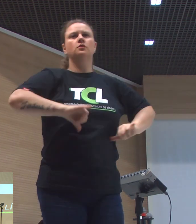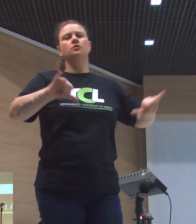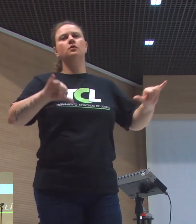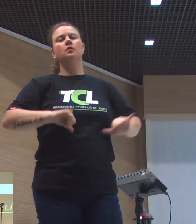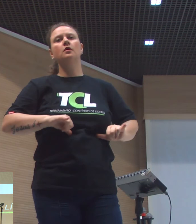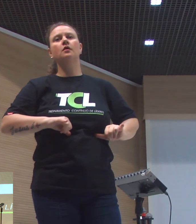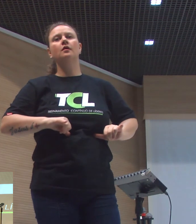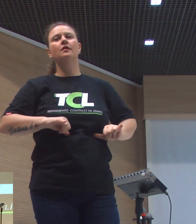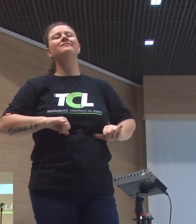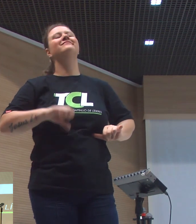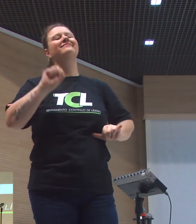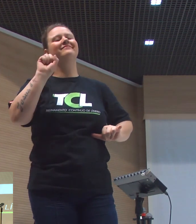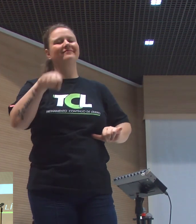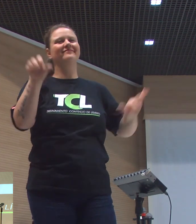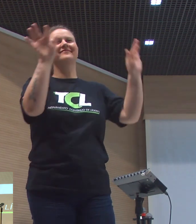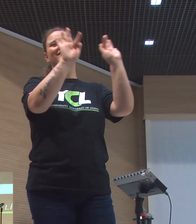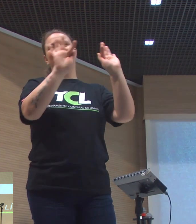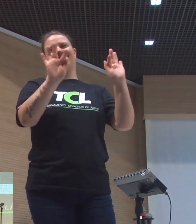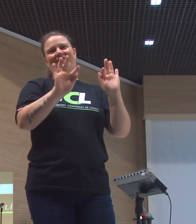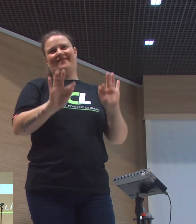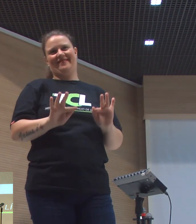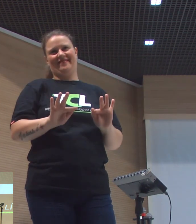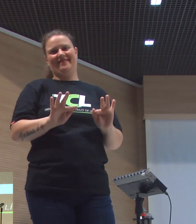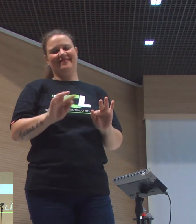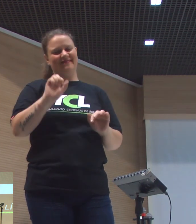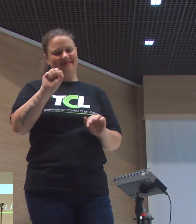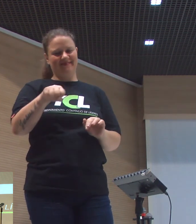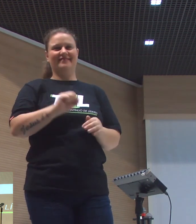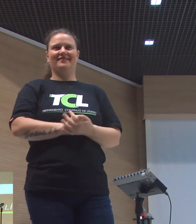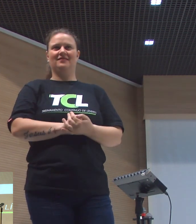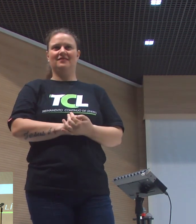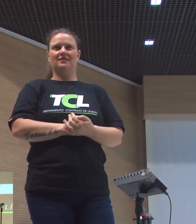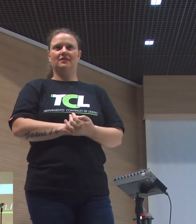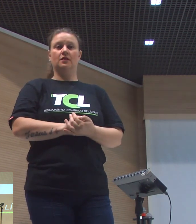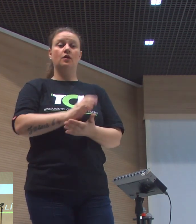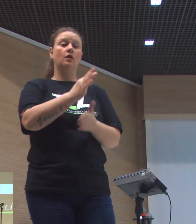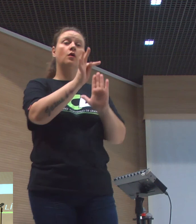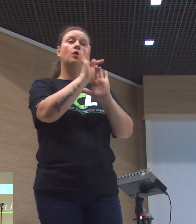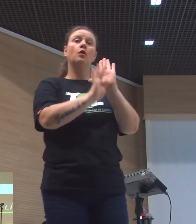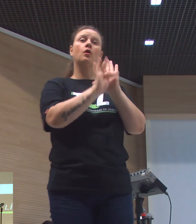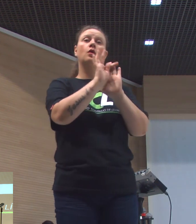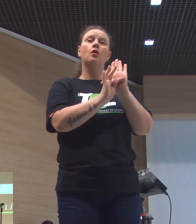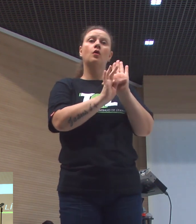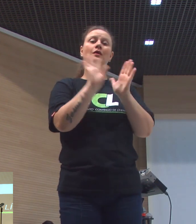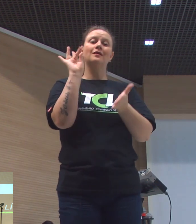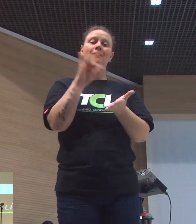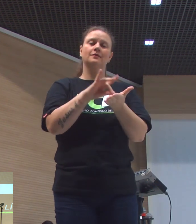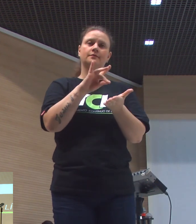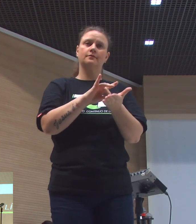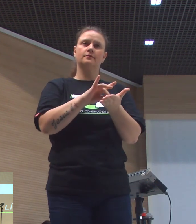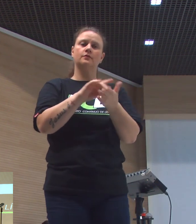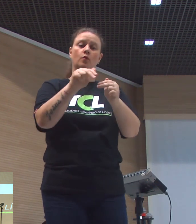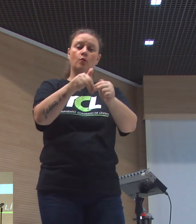Interessante isso, né? Os perseguidos são felizes, mas é lógico, os textos afirmam que essas perseguições vêm por